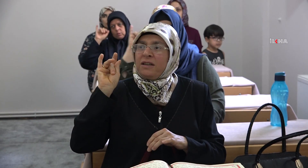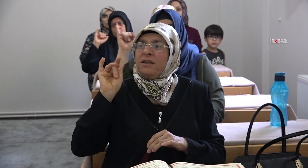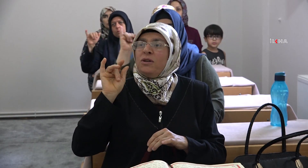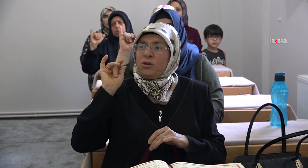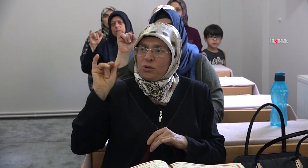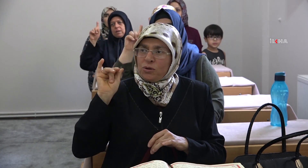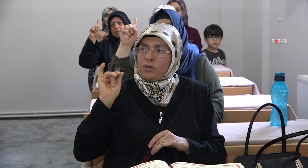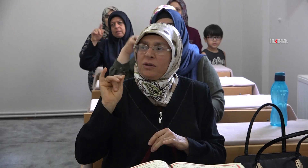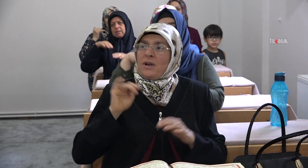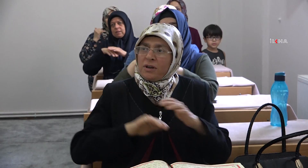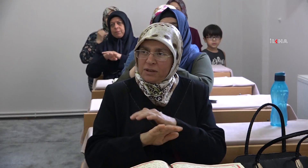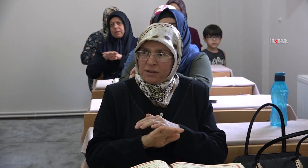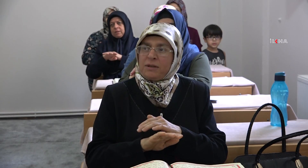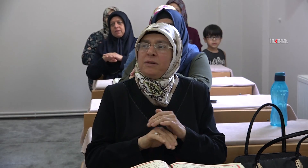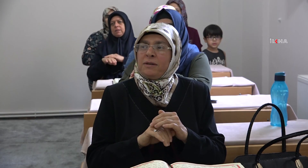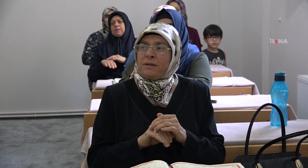kötülüğünden Allah'a sığınırım.